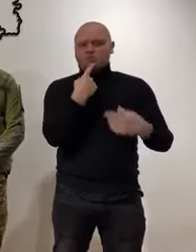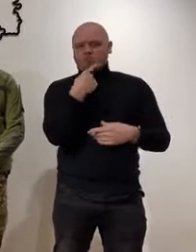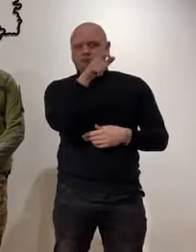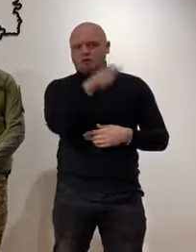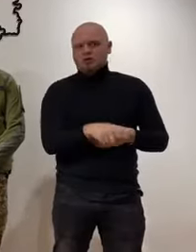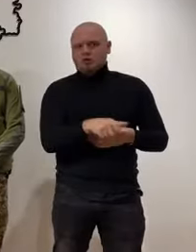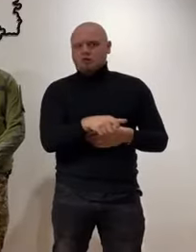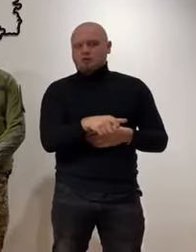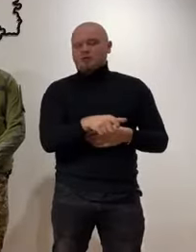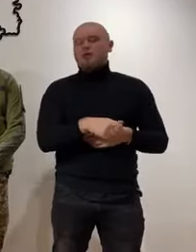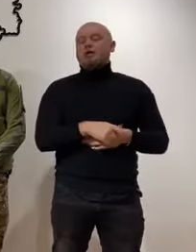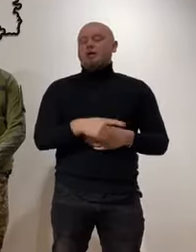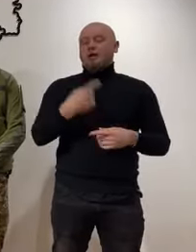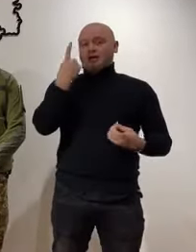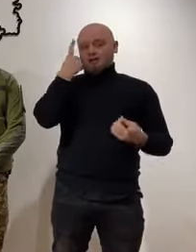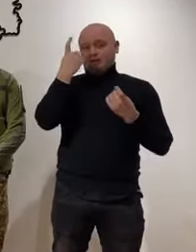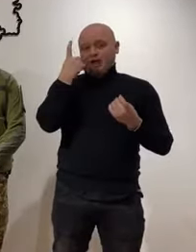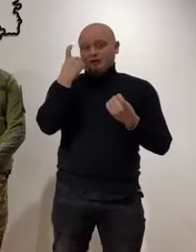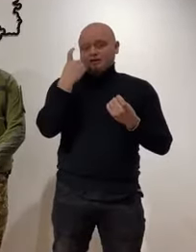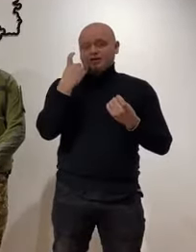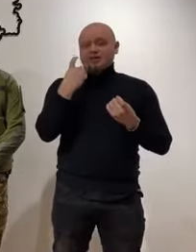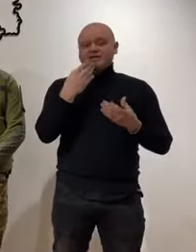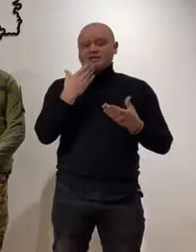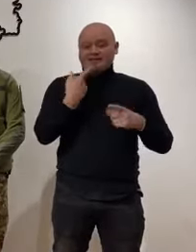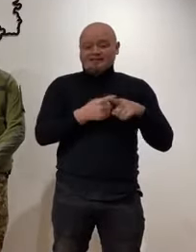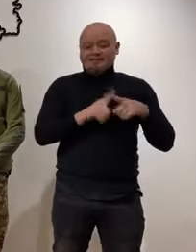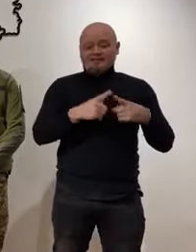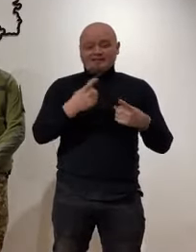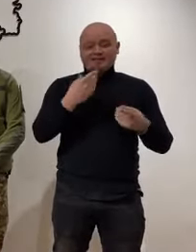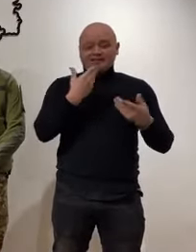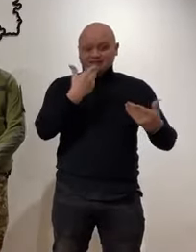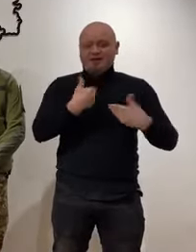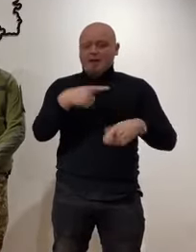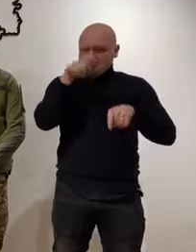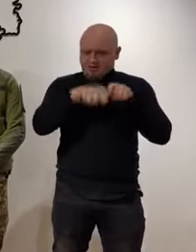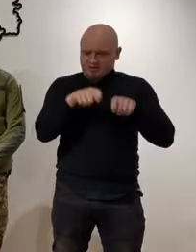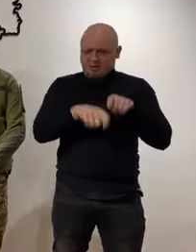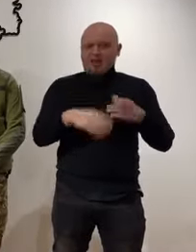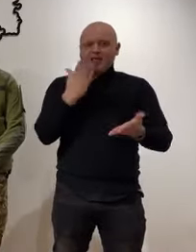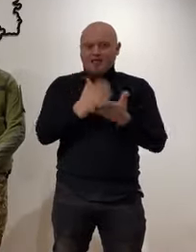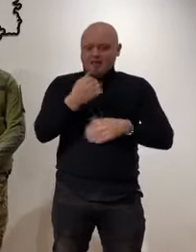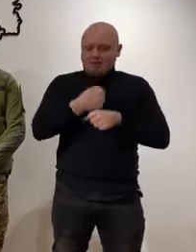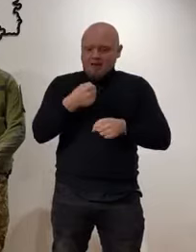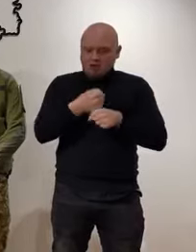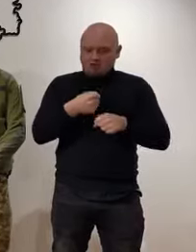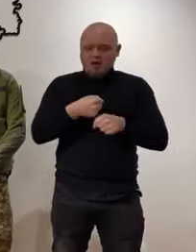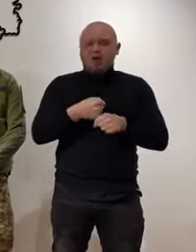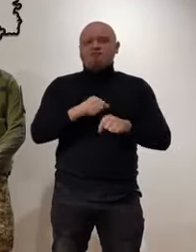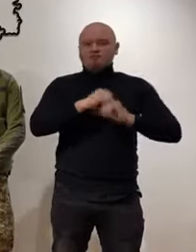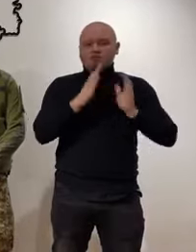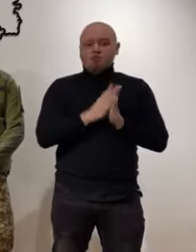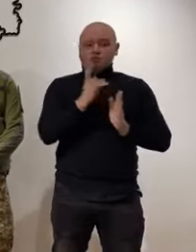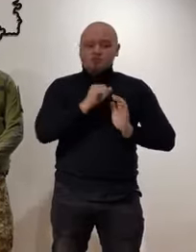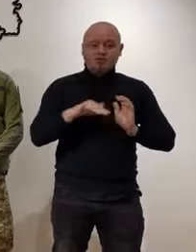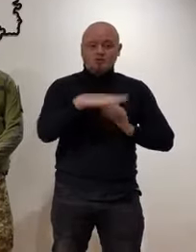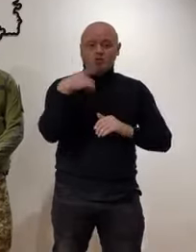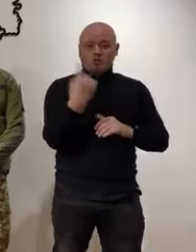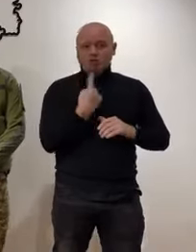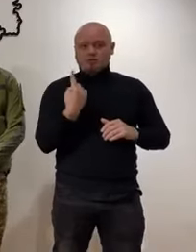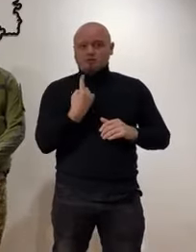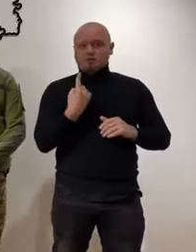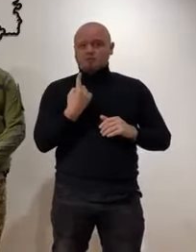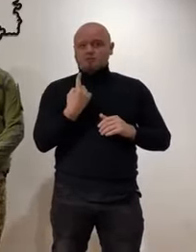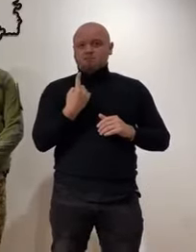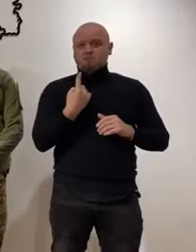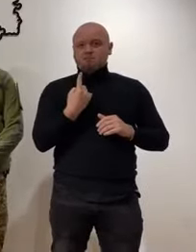осіб. Дані звернення перевірялися, є напрацювання. Загалом на території області